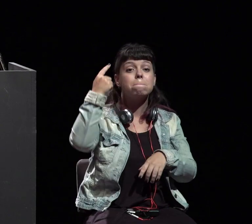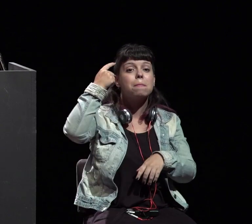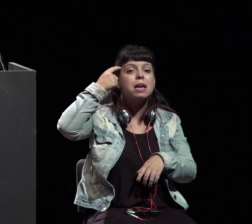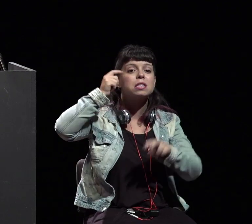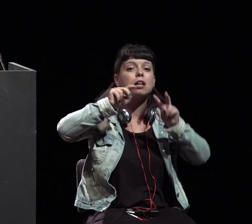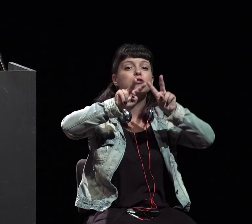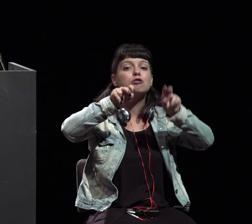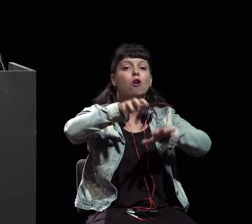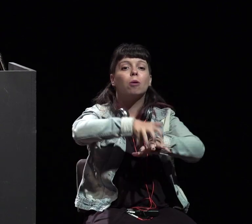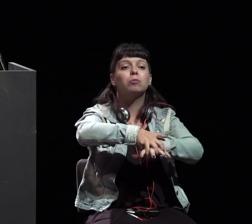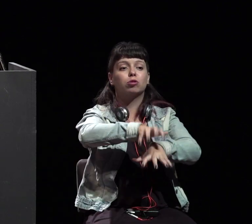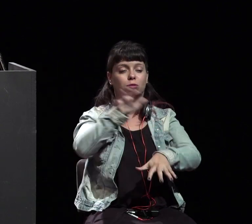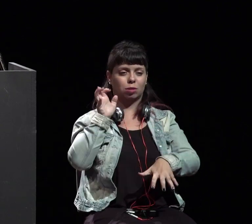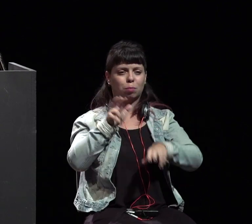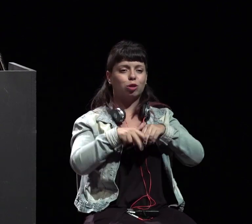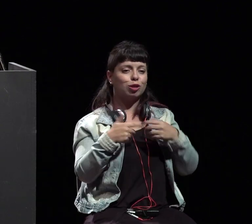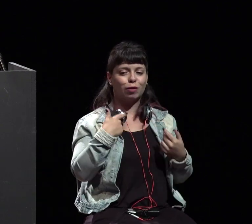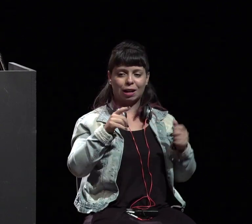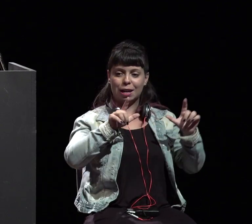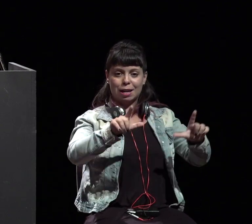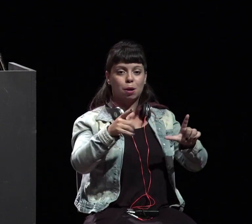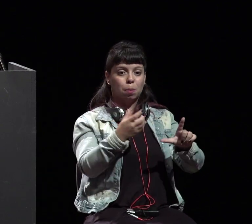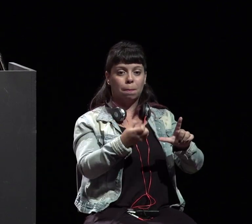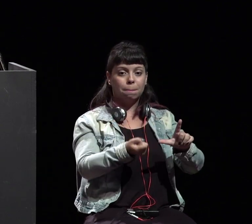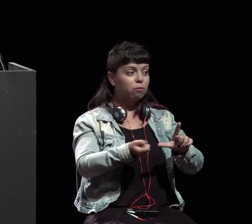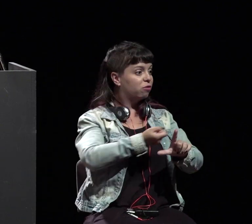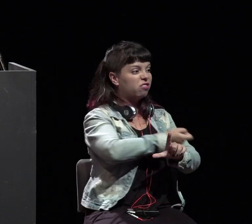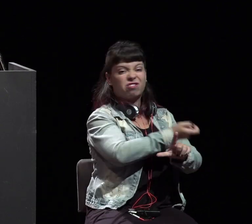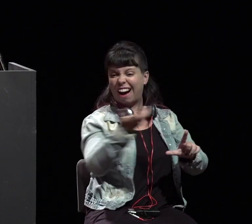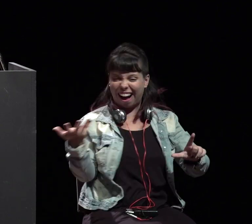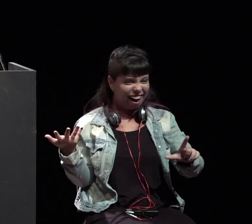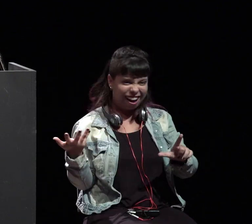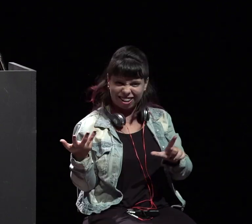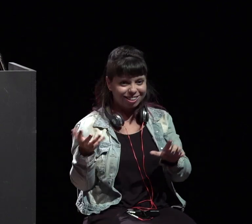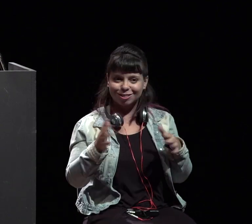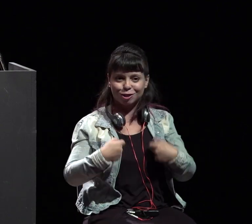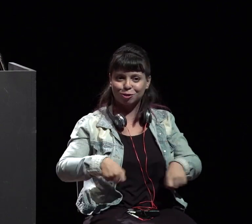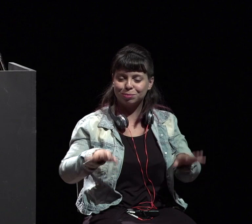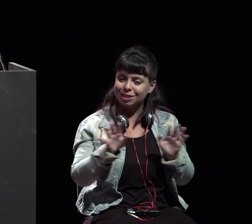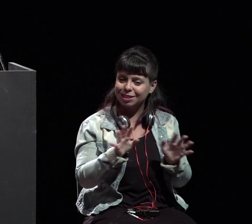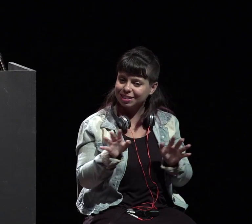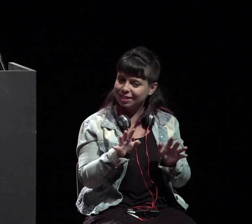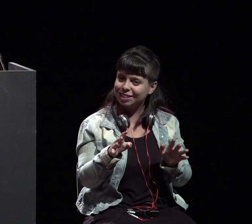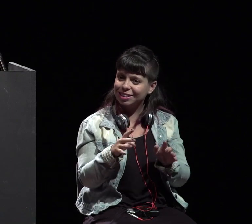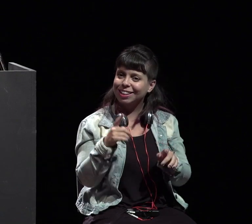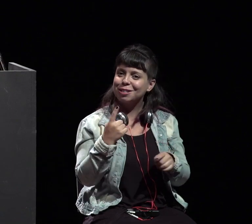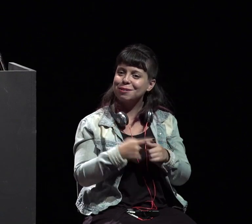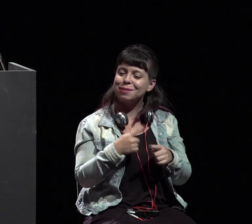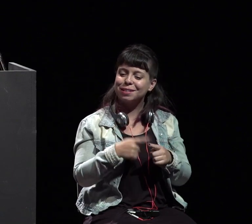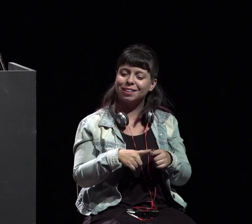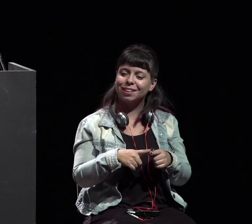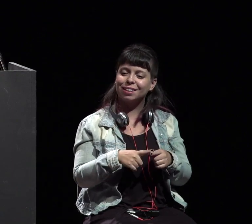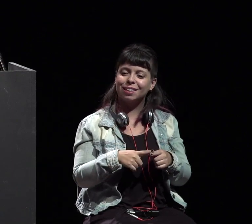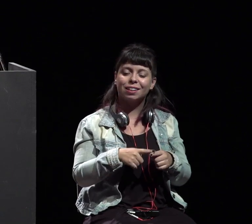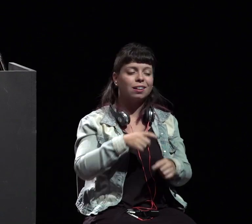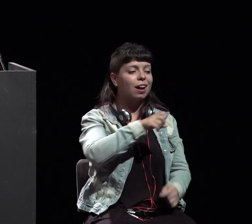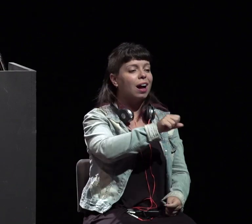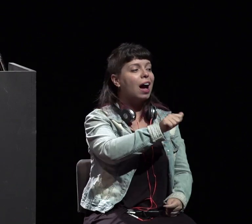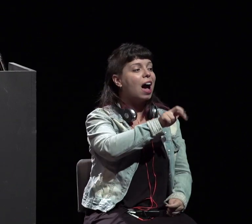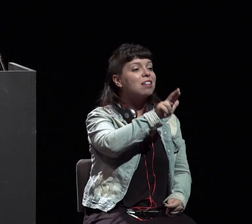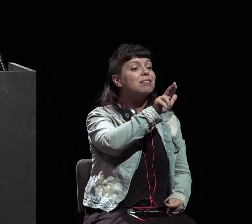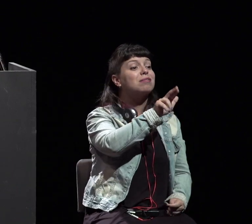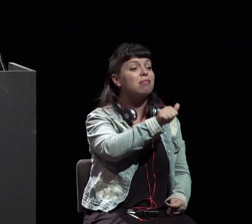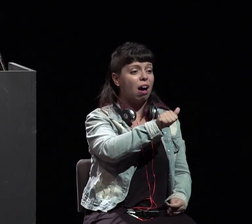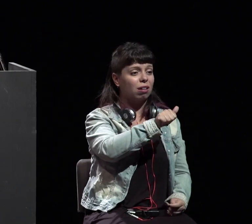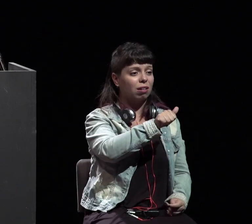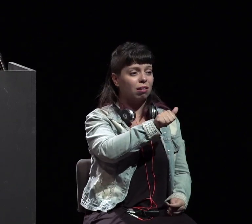com vocês que a minha fala não teria muitas imagens, é um tanto a gente fazer o exercício onde a Sara mora em cada um